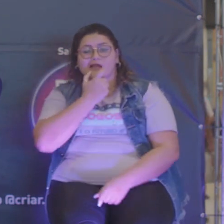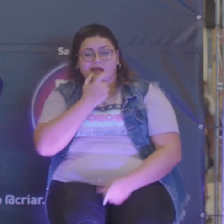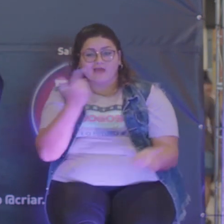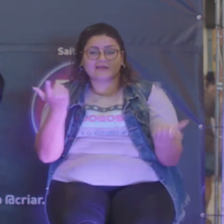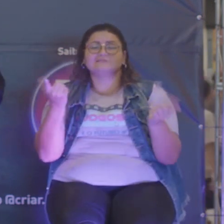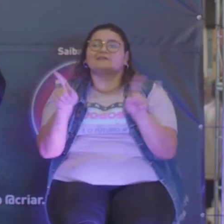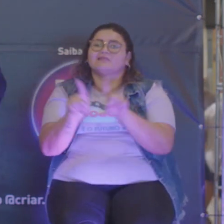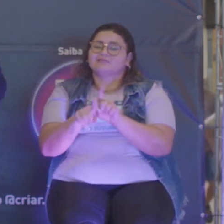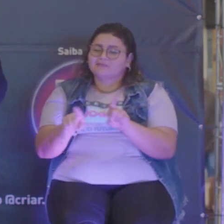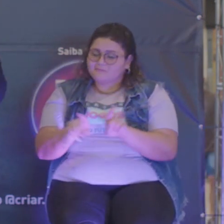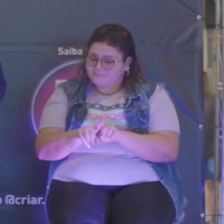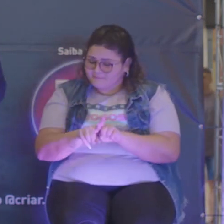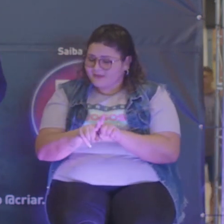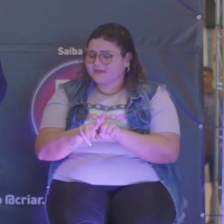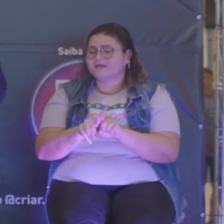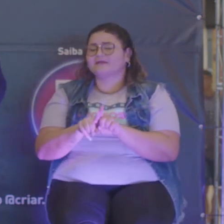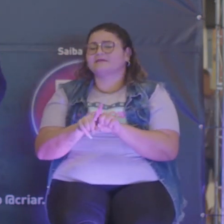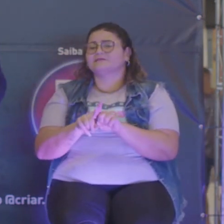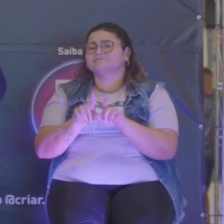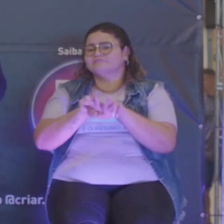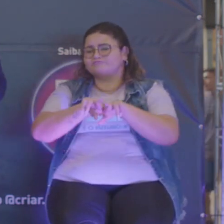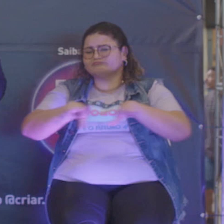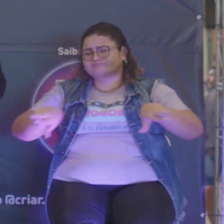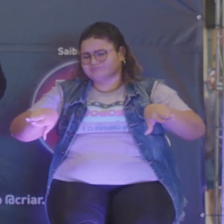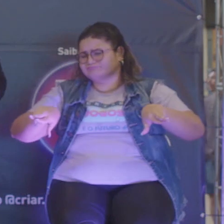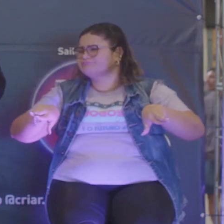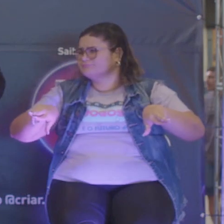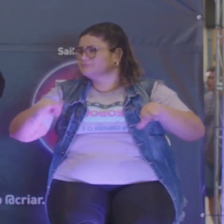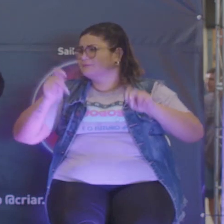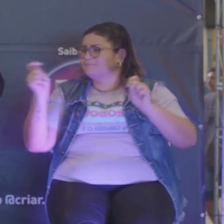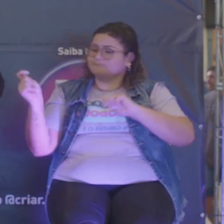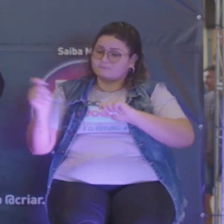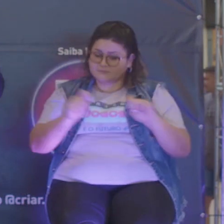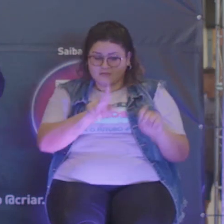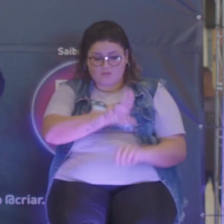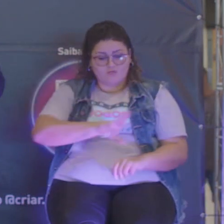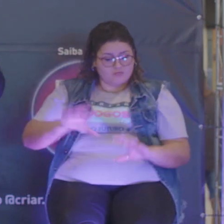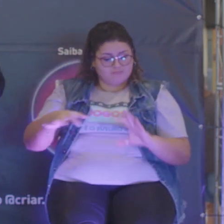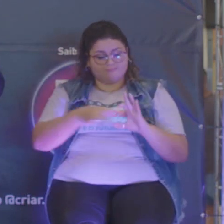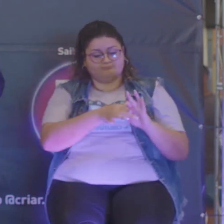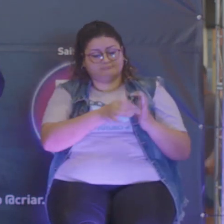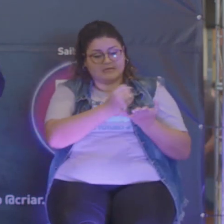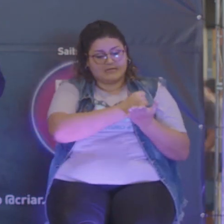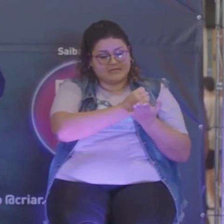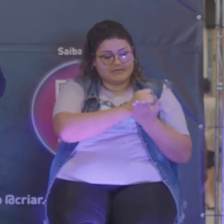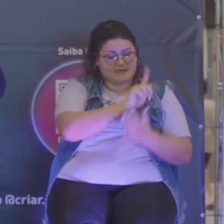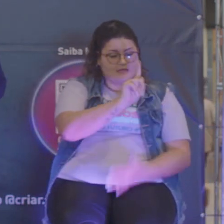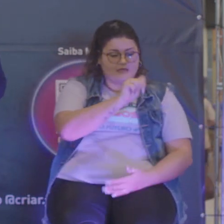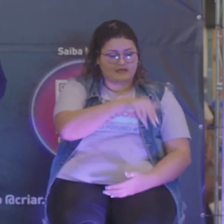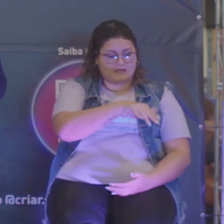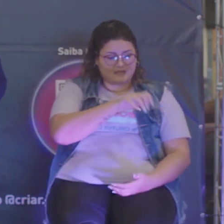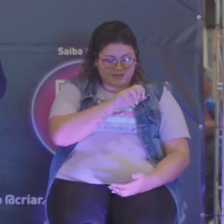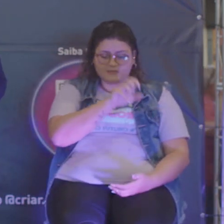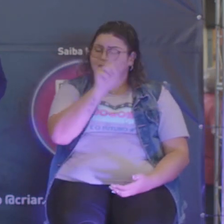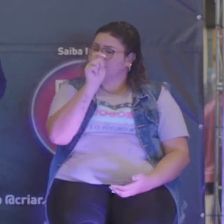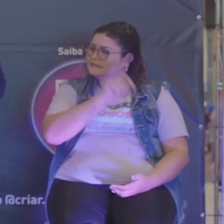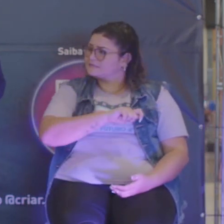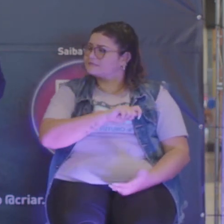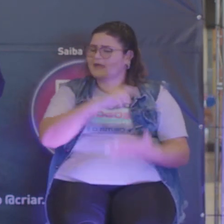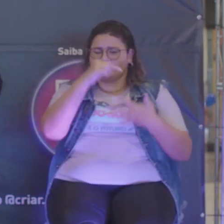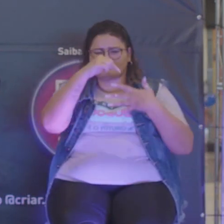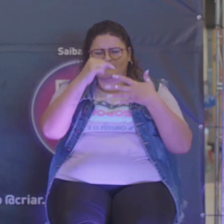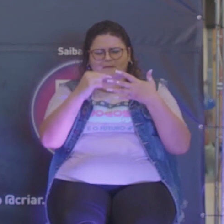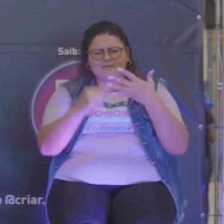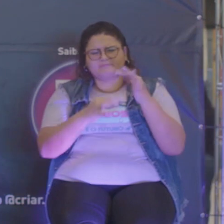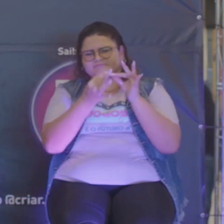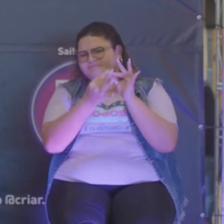games, soluções de sustentabilidade através dos games. Então, é um leque tão grande que a gente começar a falar de cada ponto aqui, a